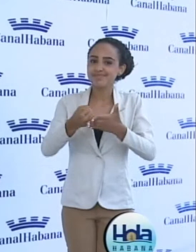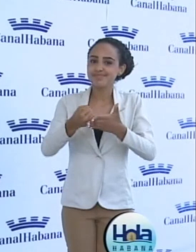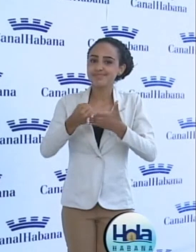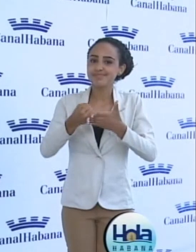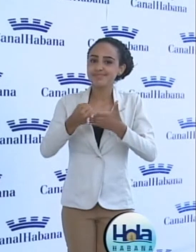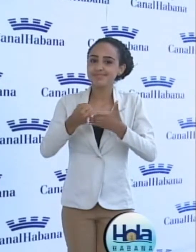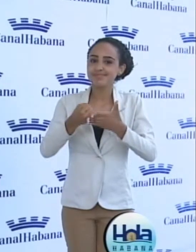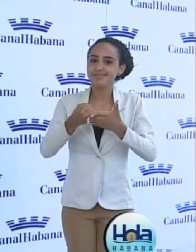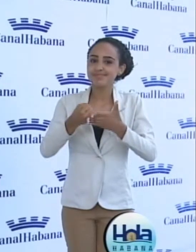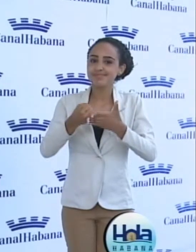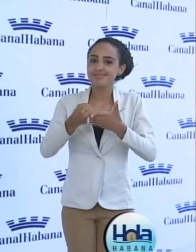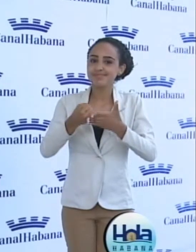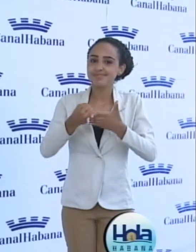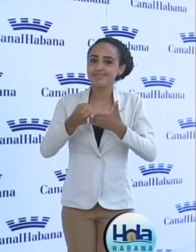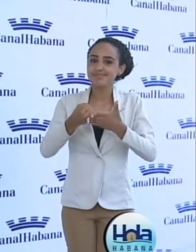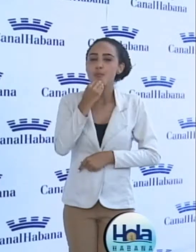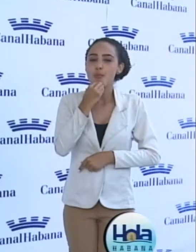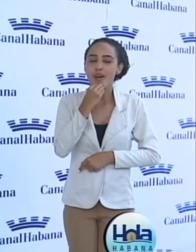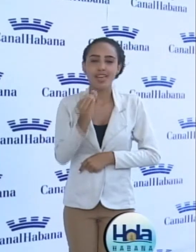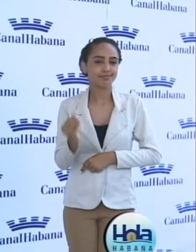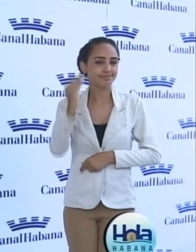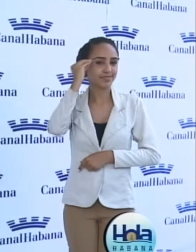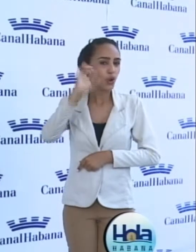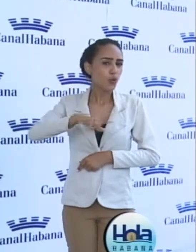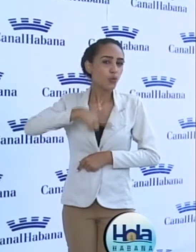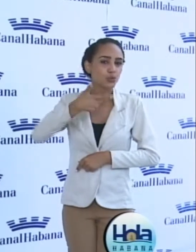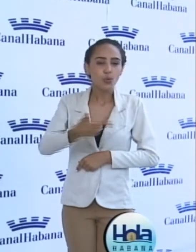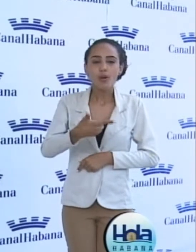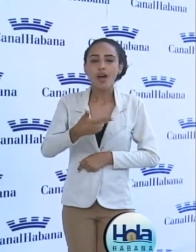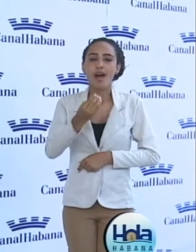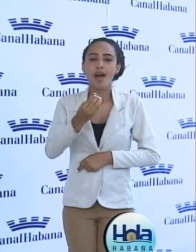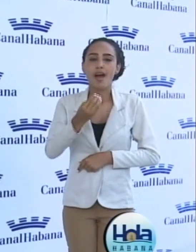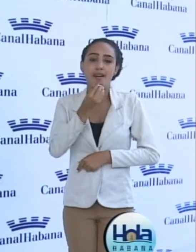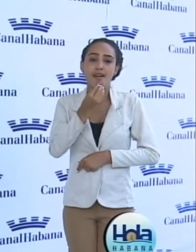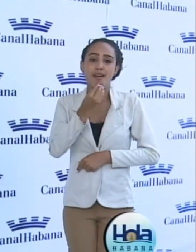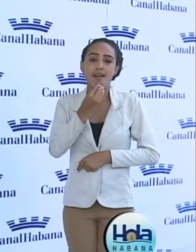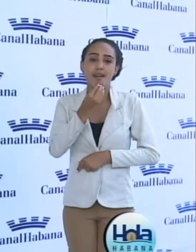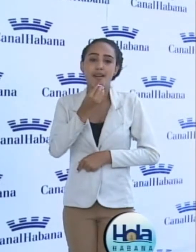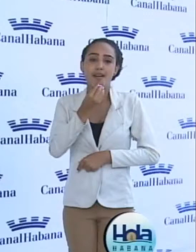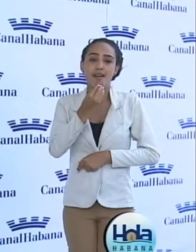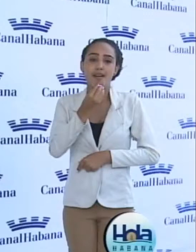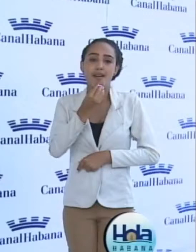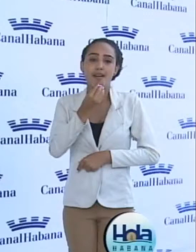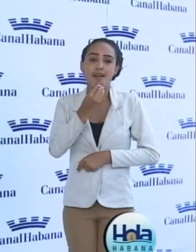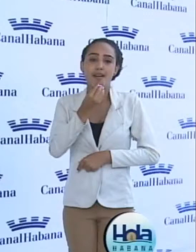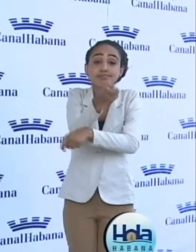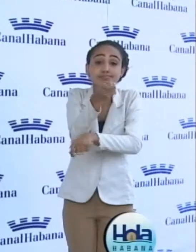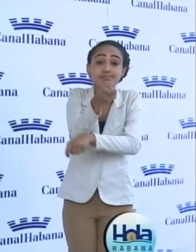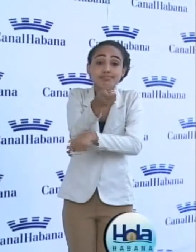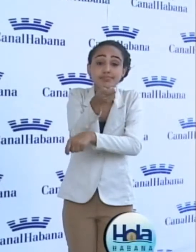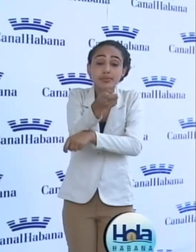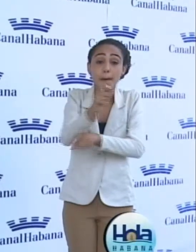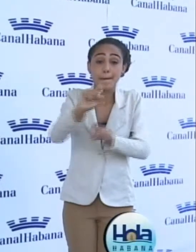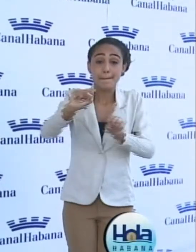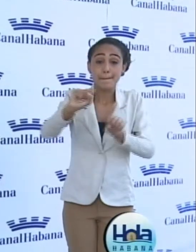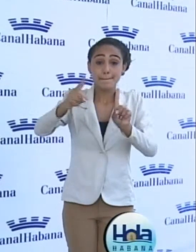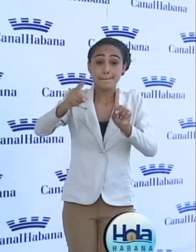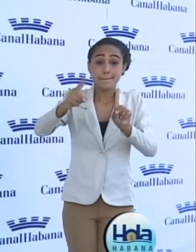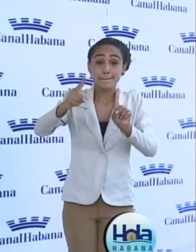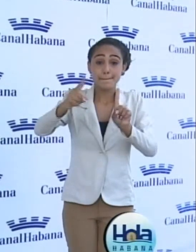la cultura, al conocimiento en todos los ámbitos posibles, exigir el perfeccionamiento de su enseñanza, tanto como primera lengua como segunda lengua,